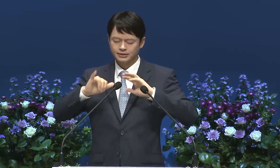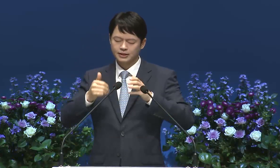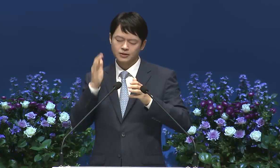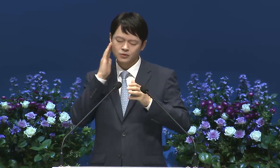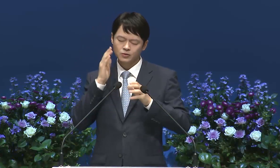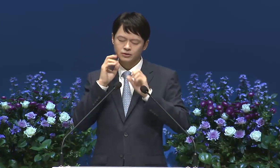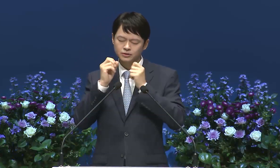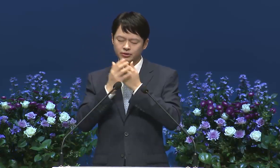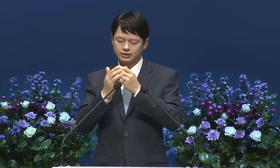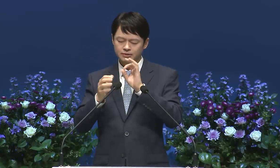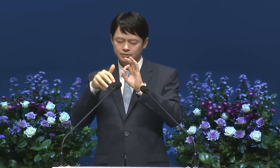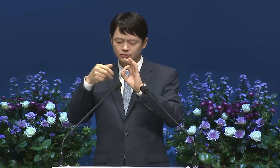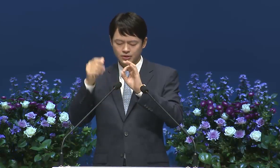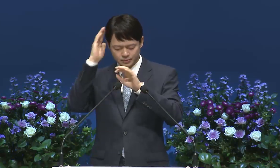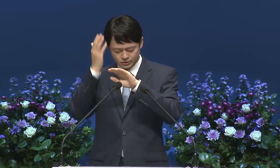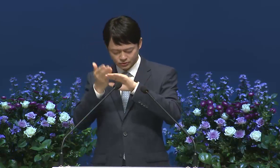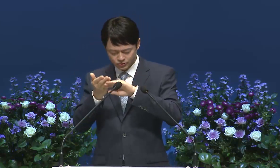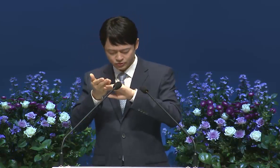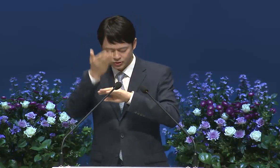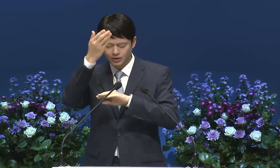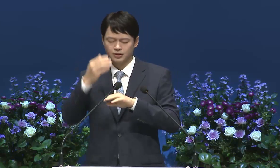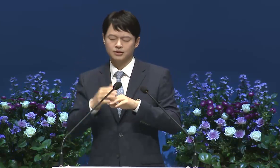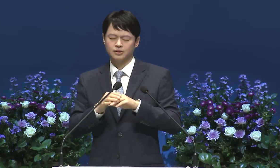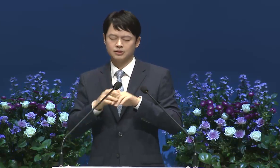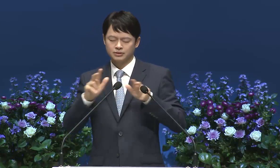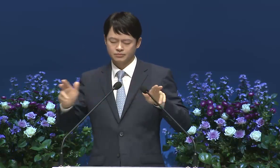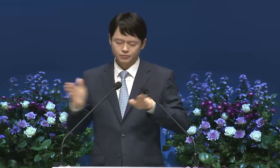모든 사역자 위에, 특히 10차 세계